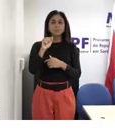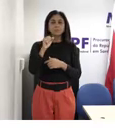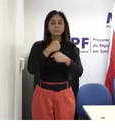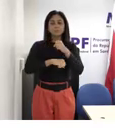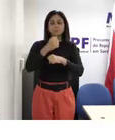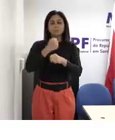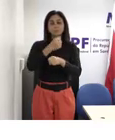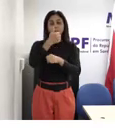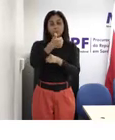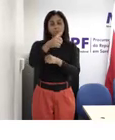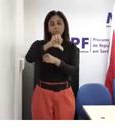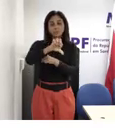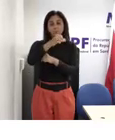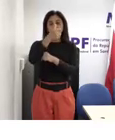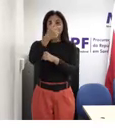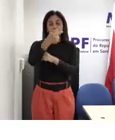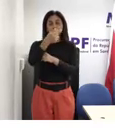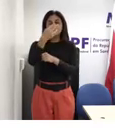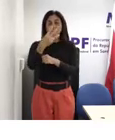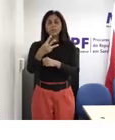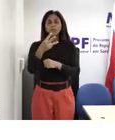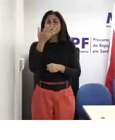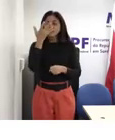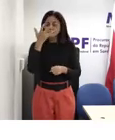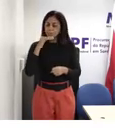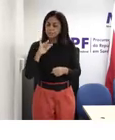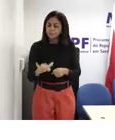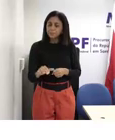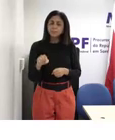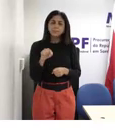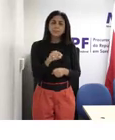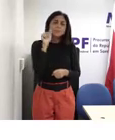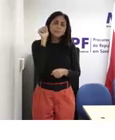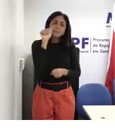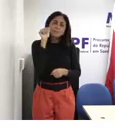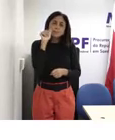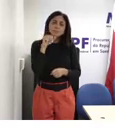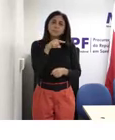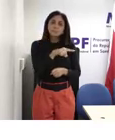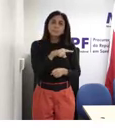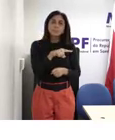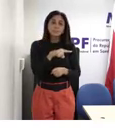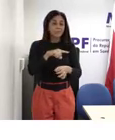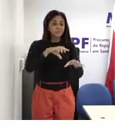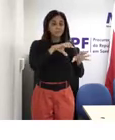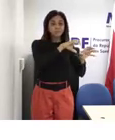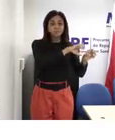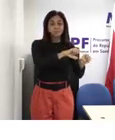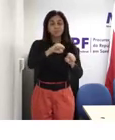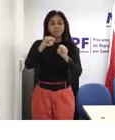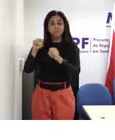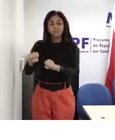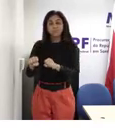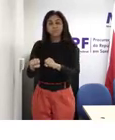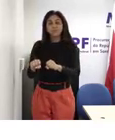Espírito Santo onde a menina era Célia que tá a imagem dela ela foi raptada foi drogada